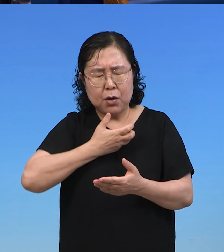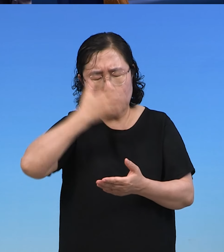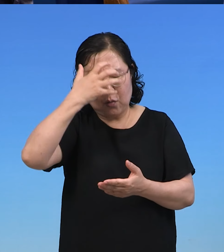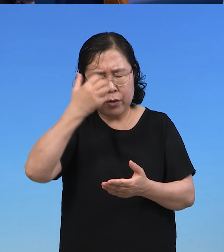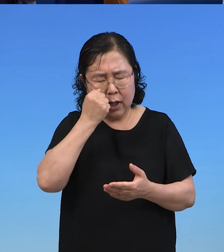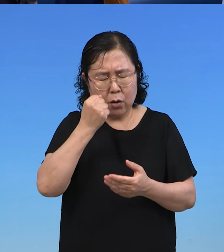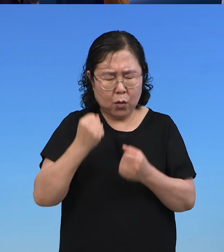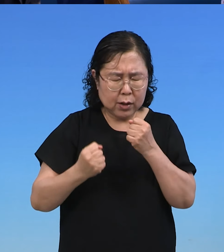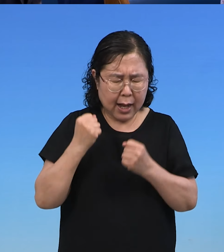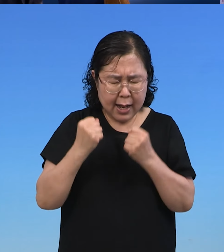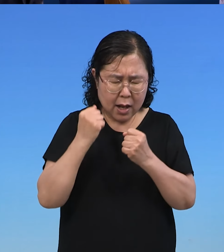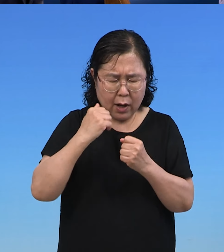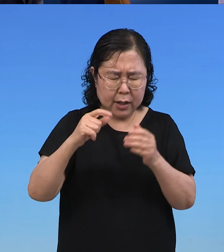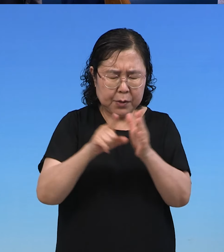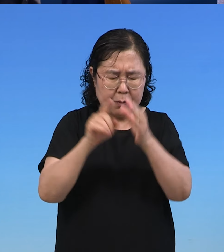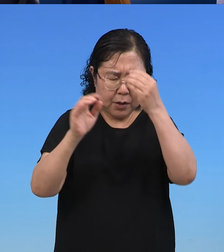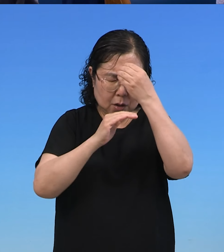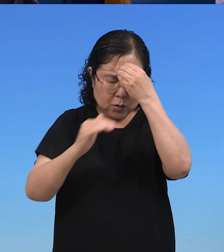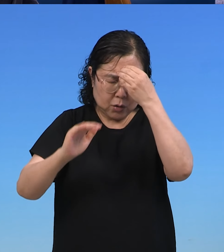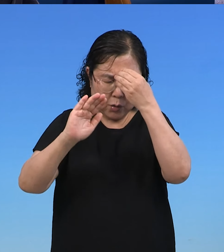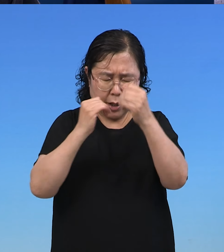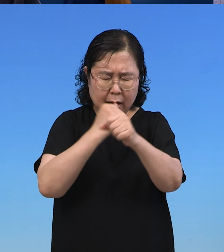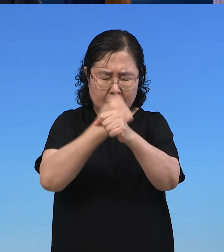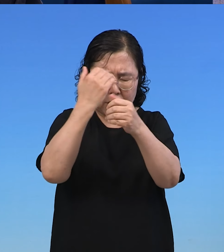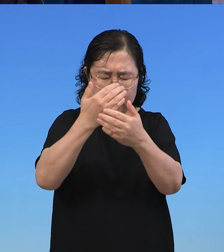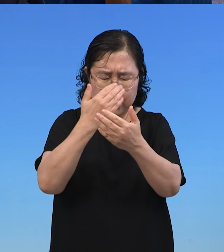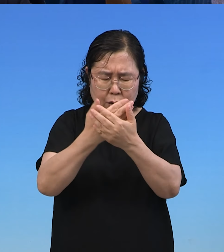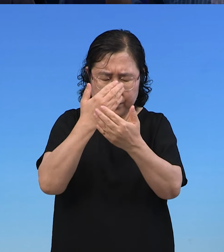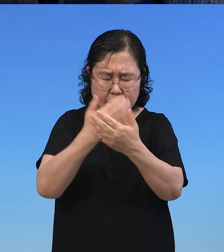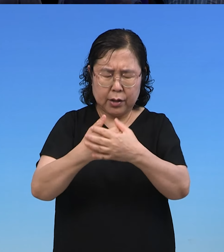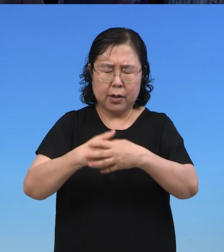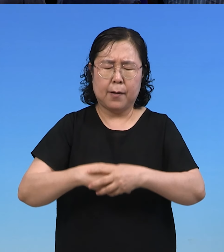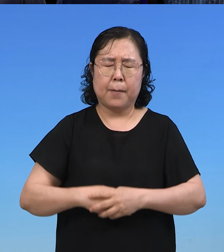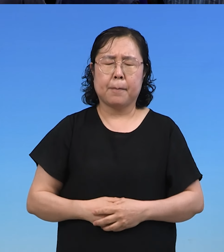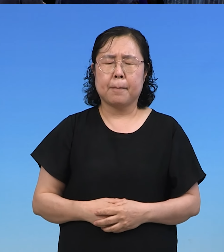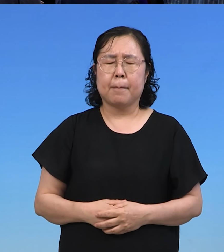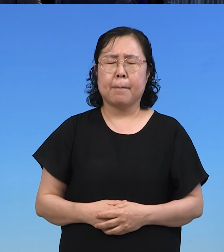믿음의 성도님들 되게 하여 주시옵소서.